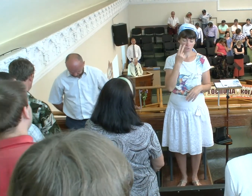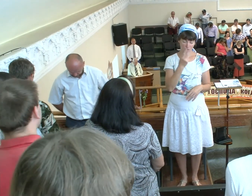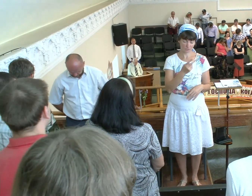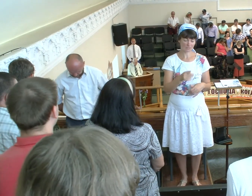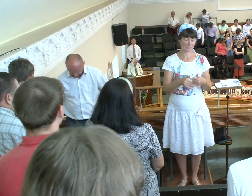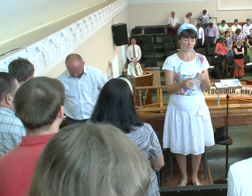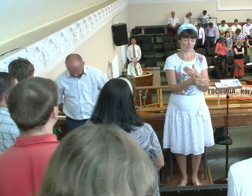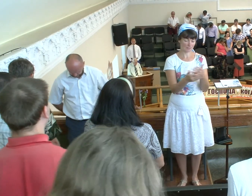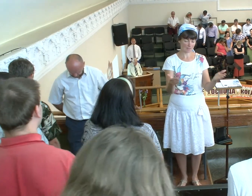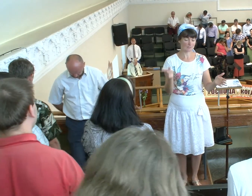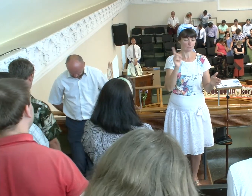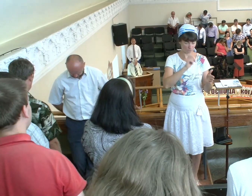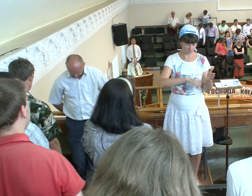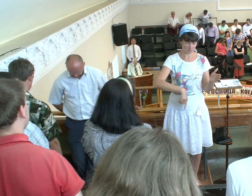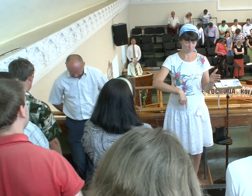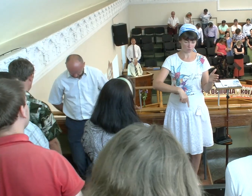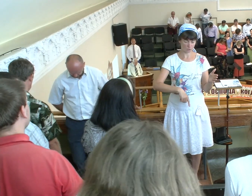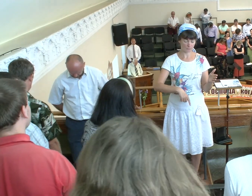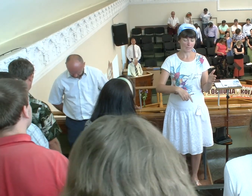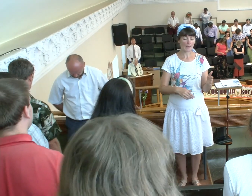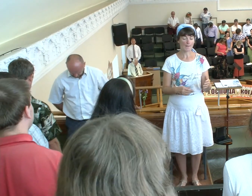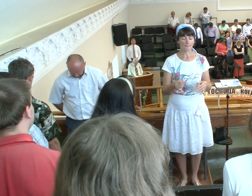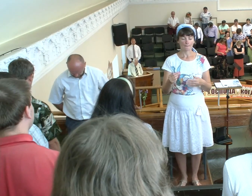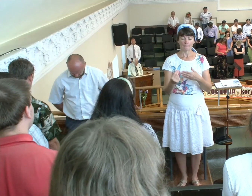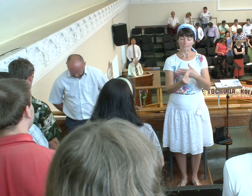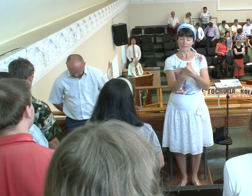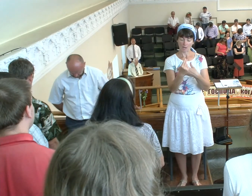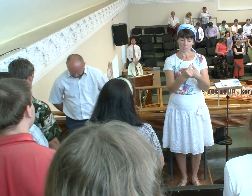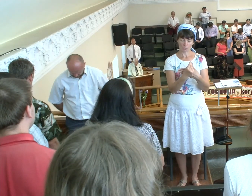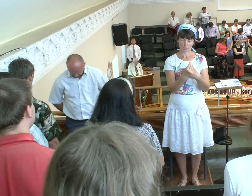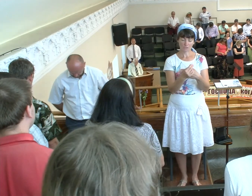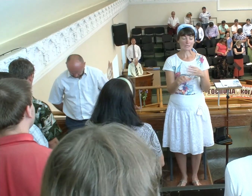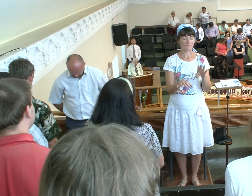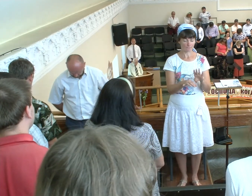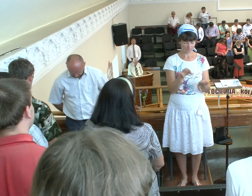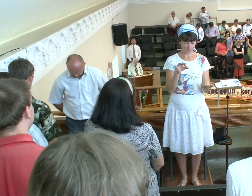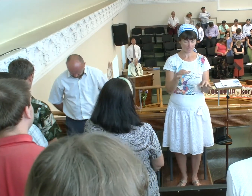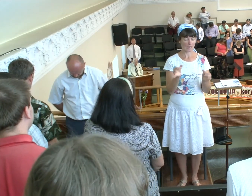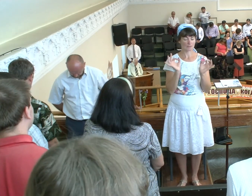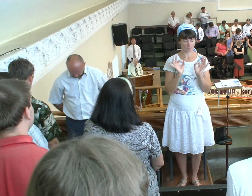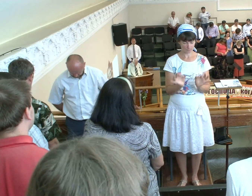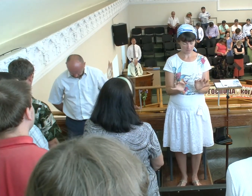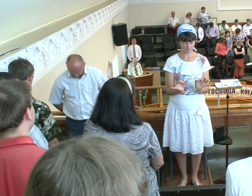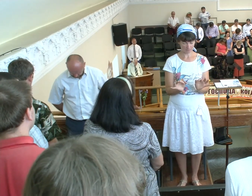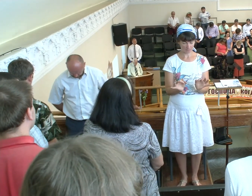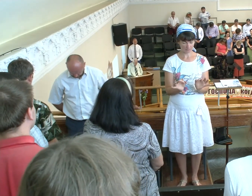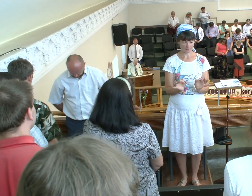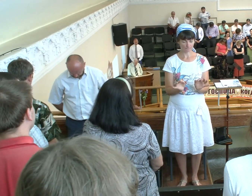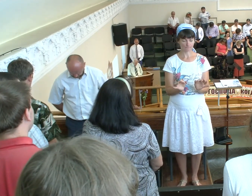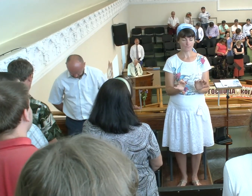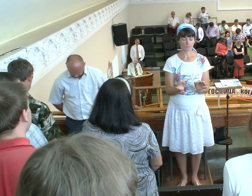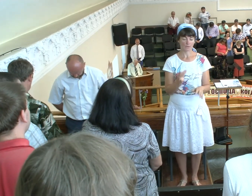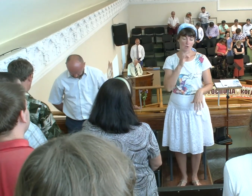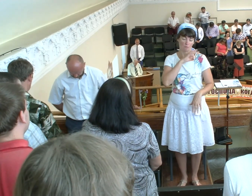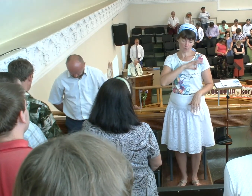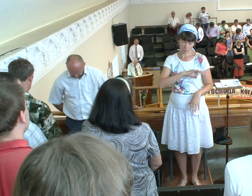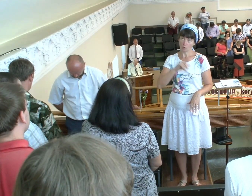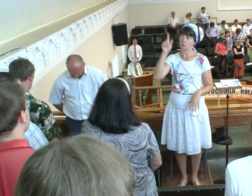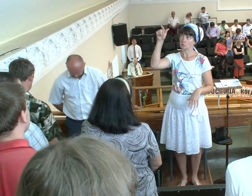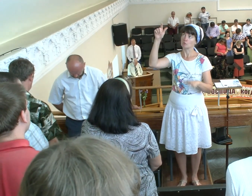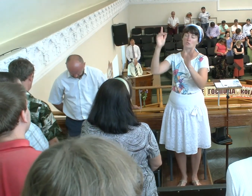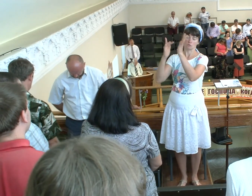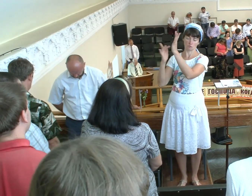теряем Тебя из вида. Научи, Господь, делая выбор, постоянно делать в пользу Иисуса